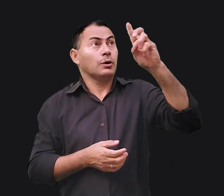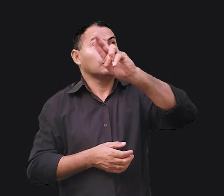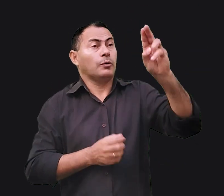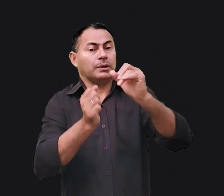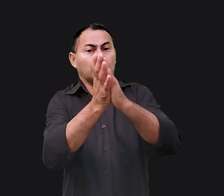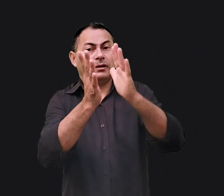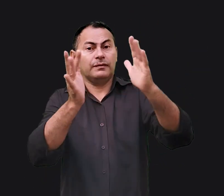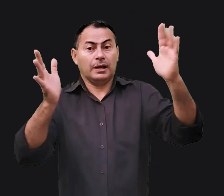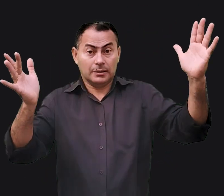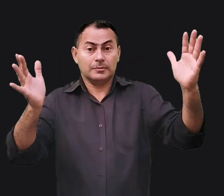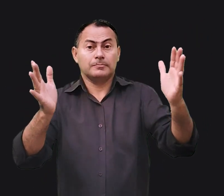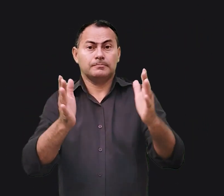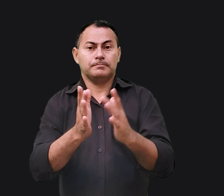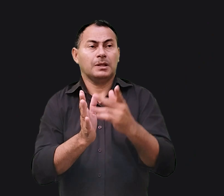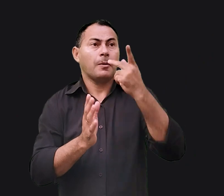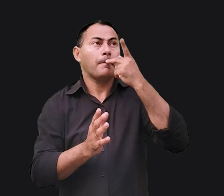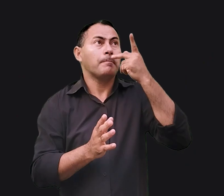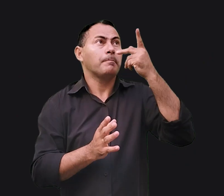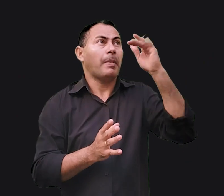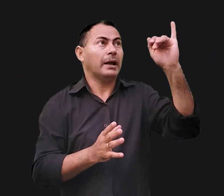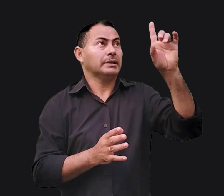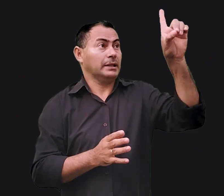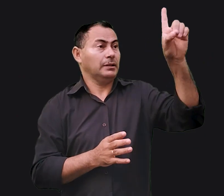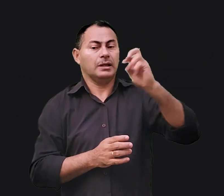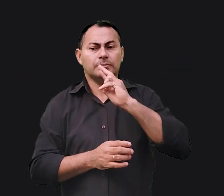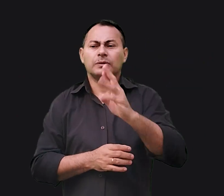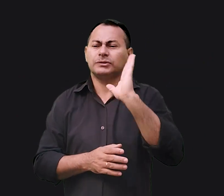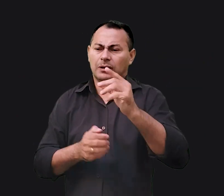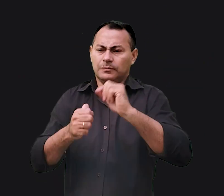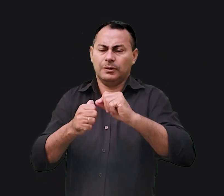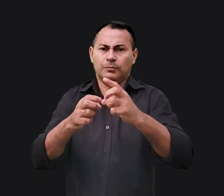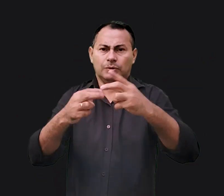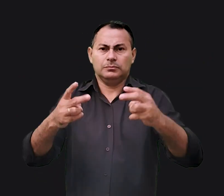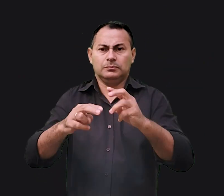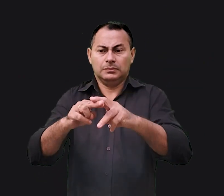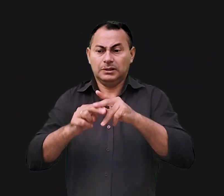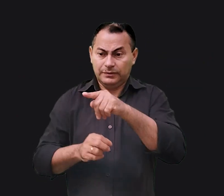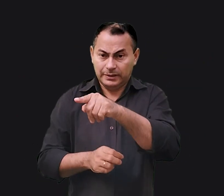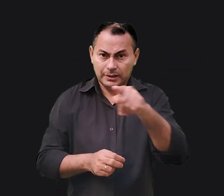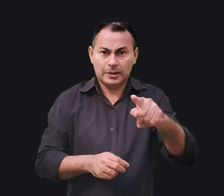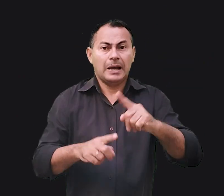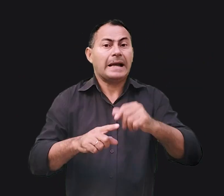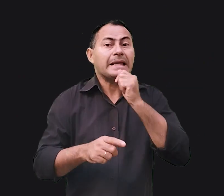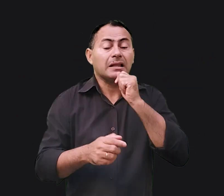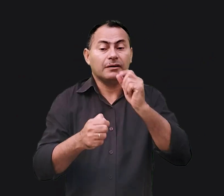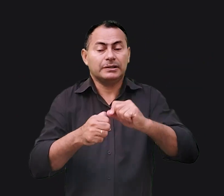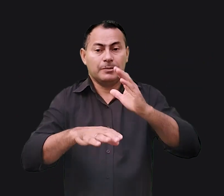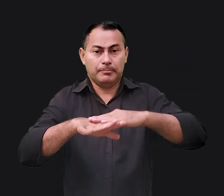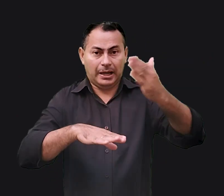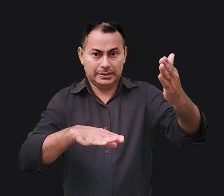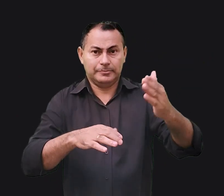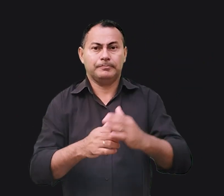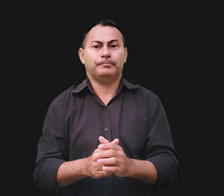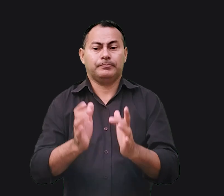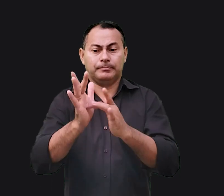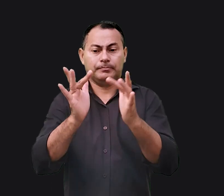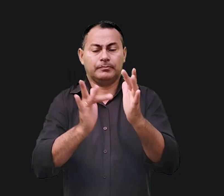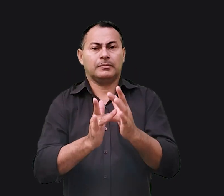seja glorificado. E o Pai respondeu: eu já fiz muitas coisas através de você, mas ainda vou fazer mais. Jesus dá uma